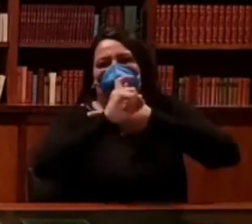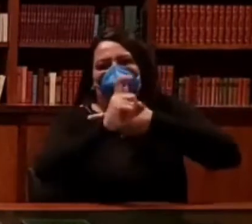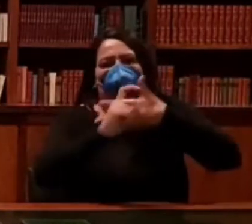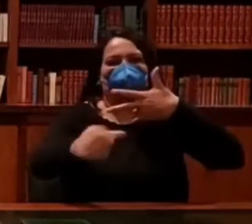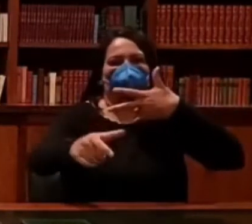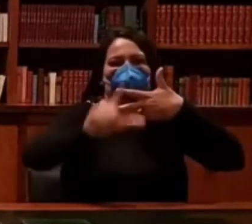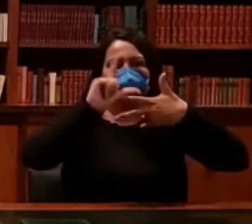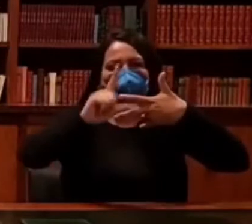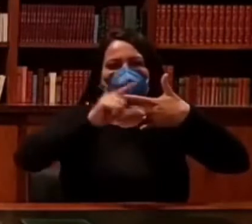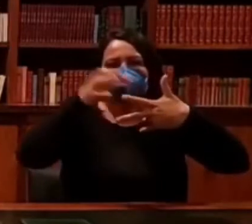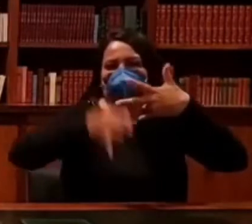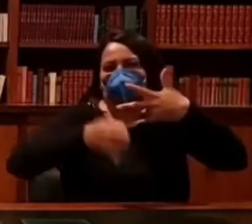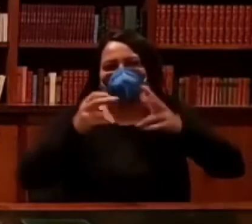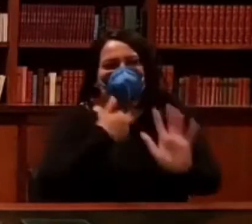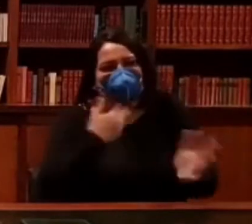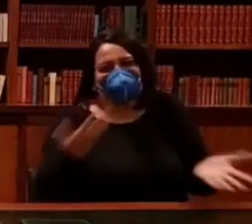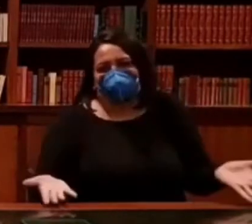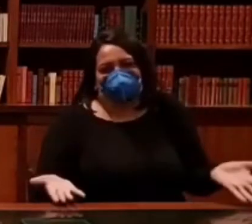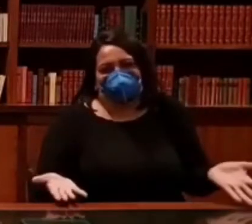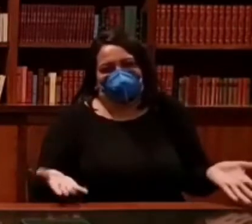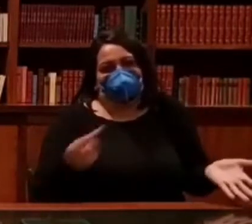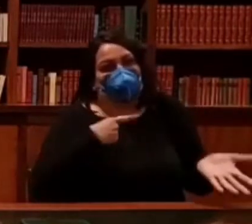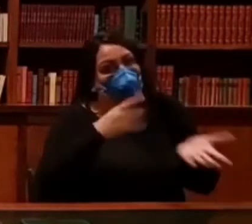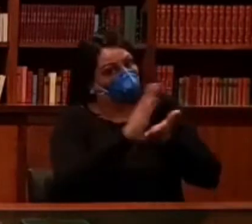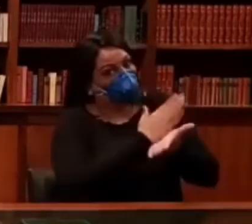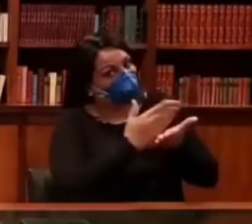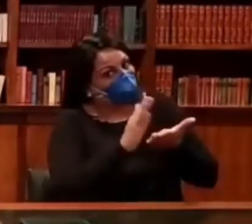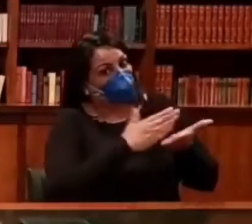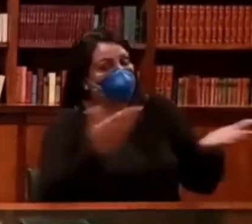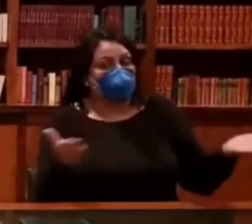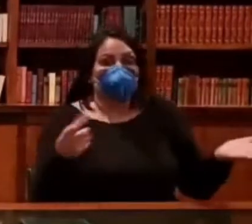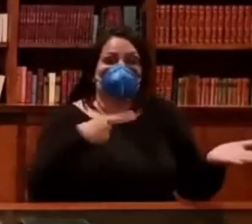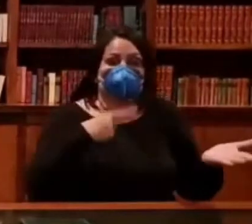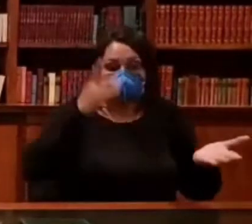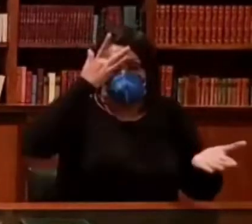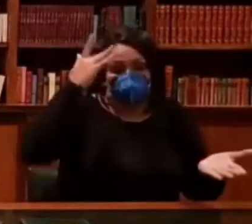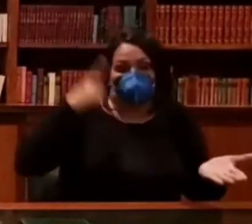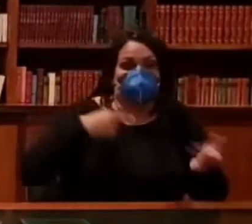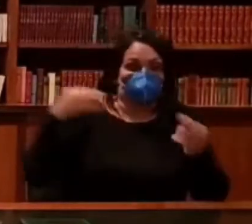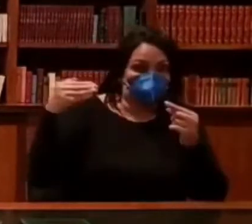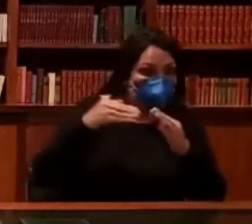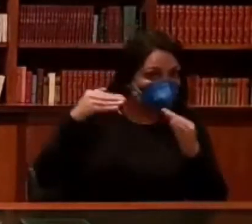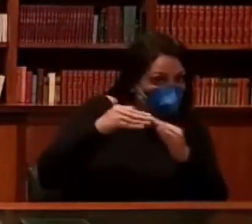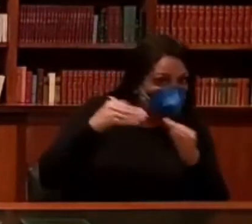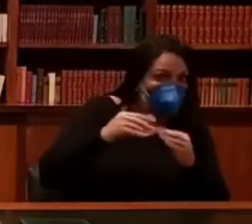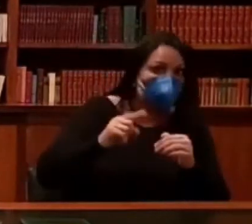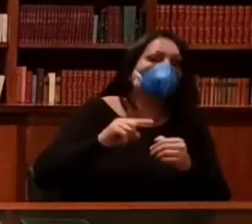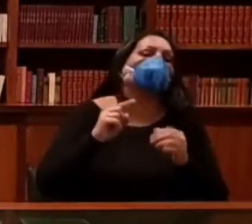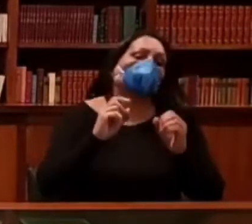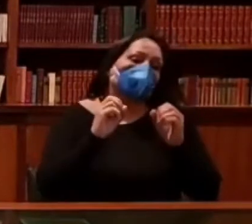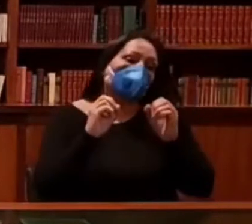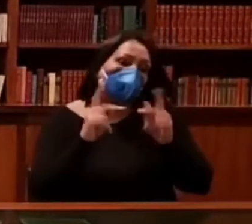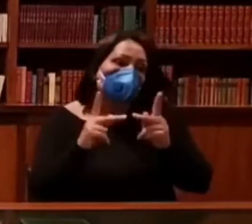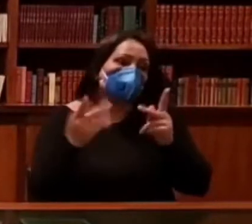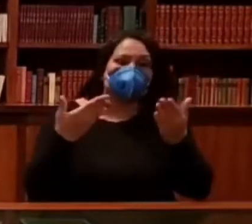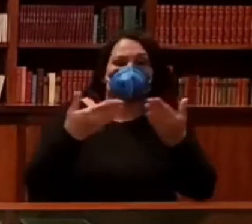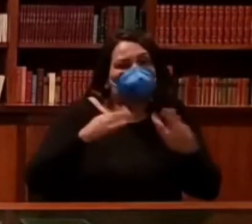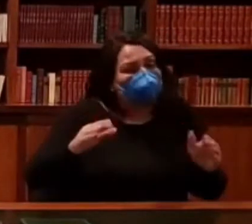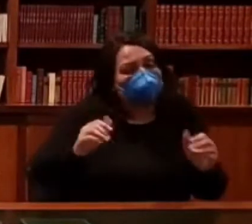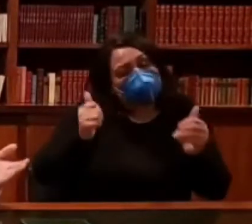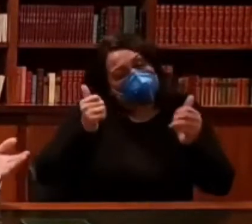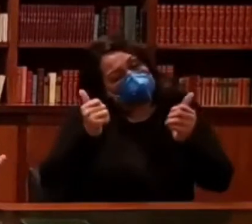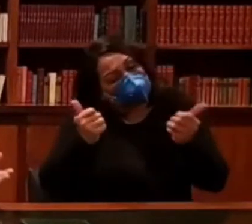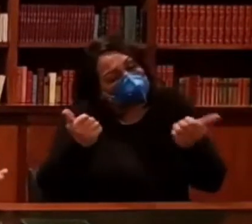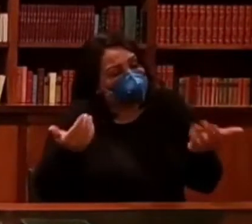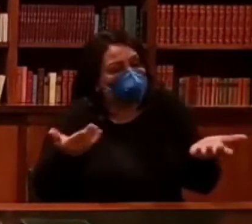não estão de acordo com aquilo que você acha que tem que que acontecer, tudo bem. Agora, as instituições em